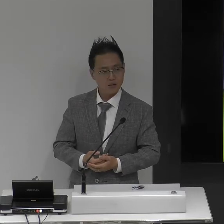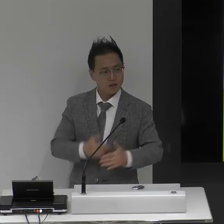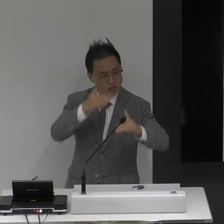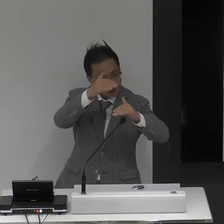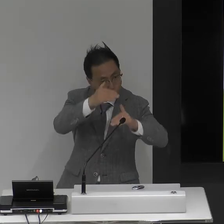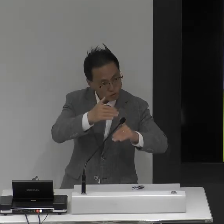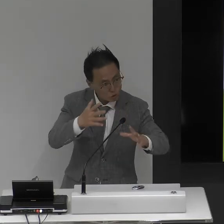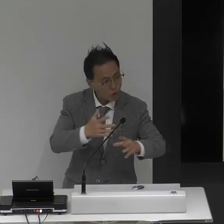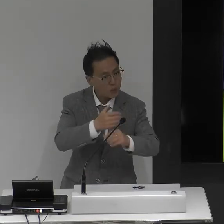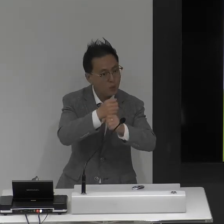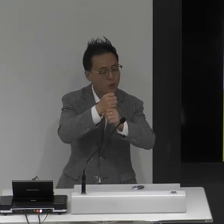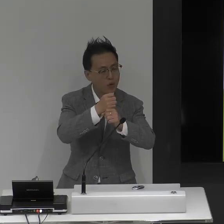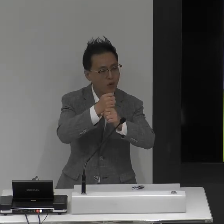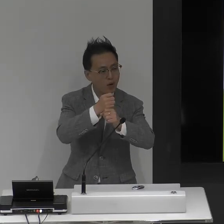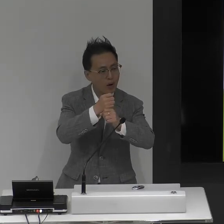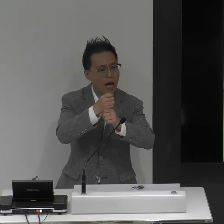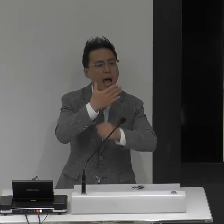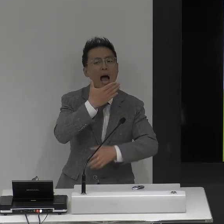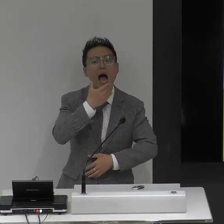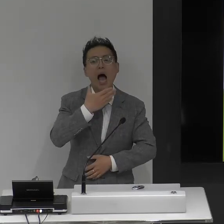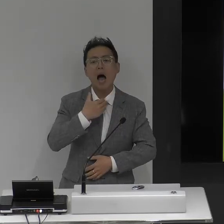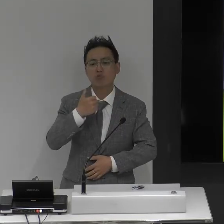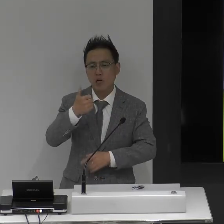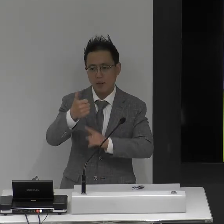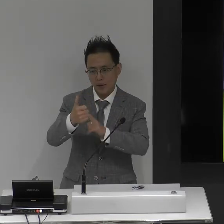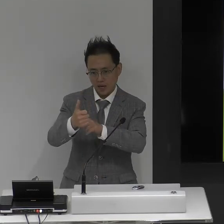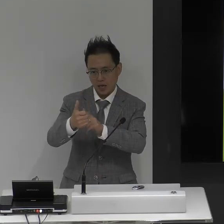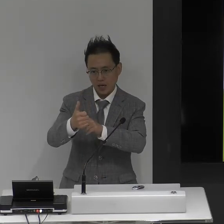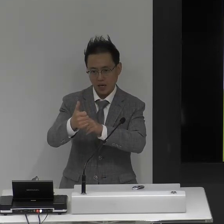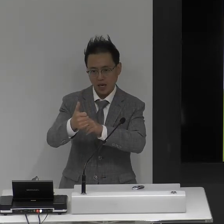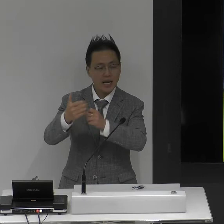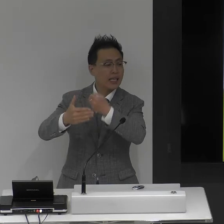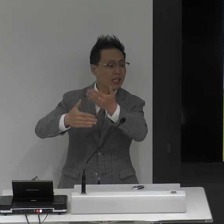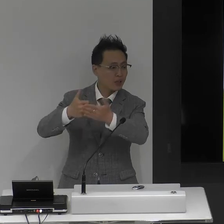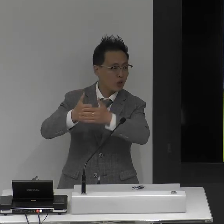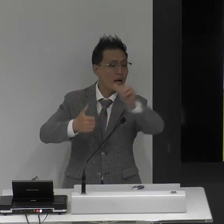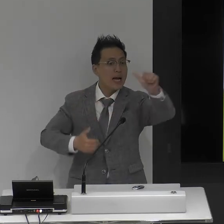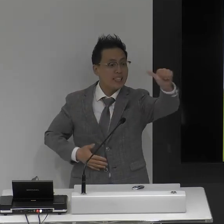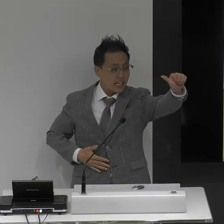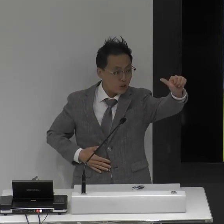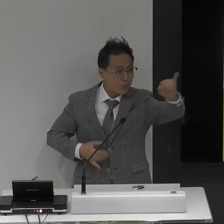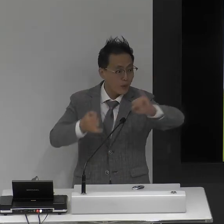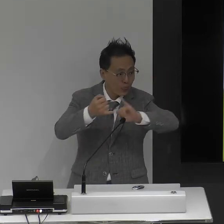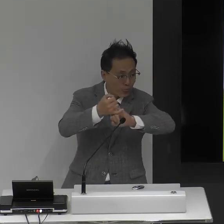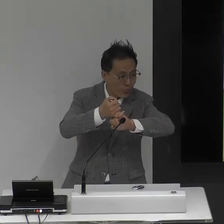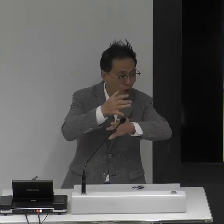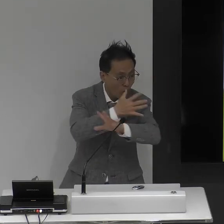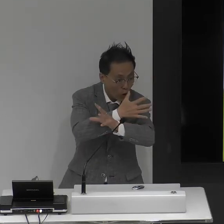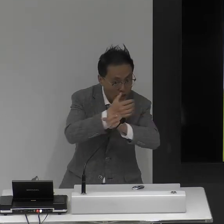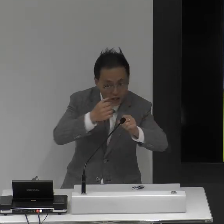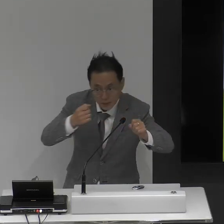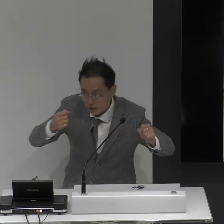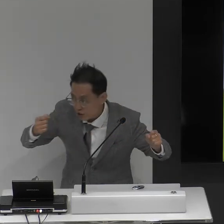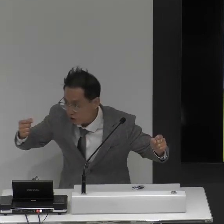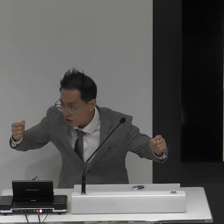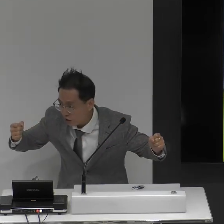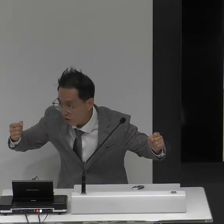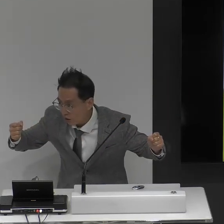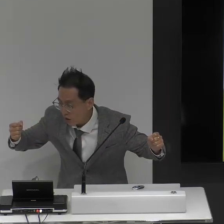그 내용은요, 종합해 보면요, 아브라함에게 하나님께서 5번 언약을 맺으시거든요.